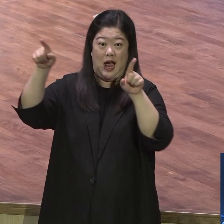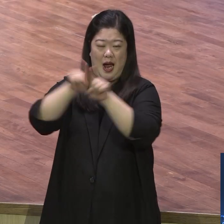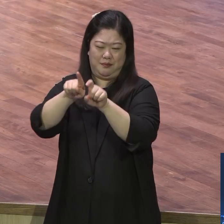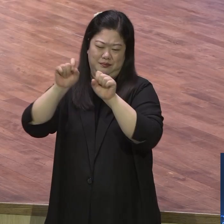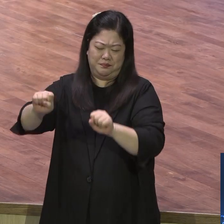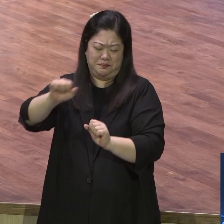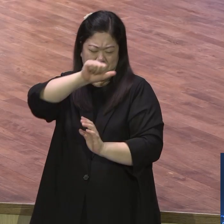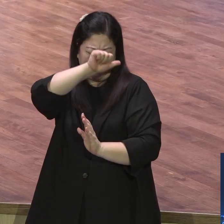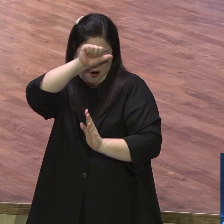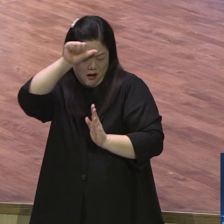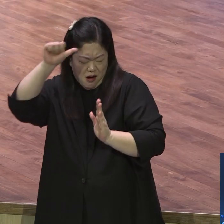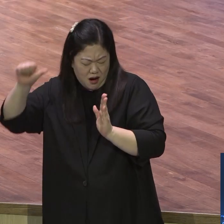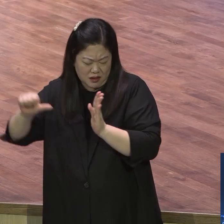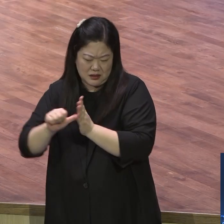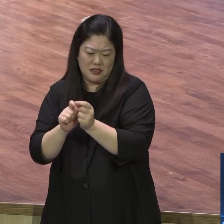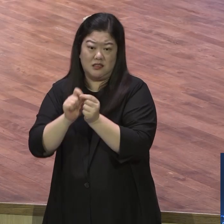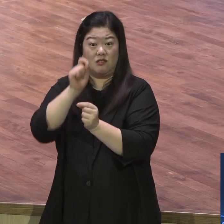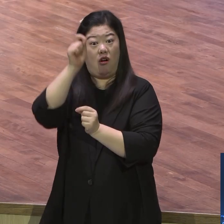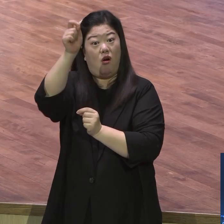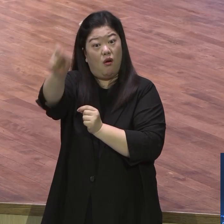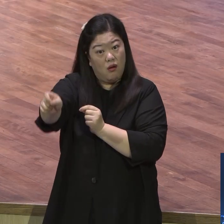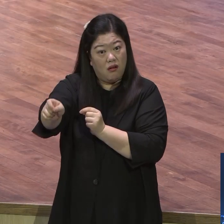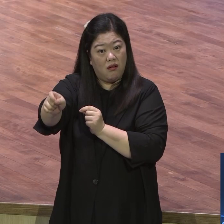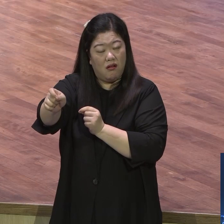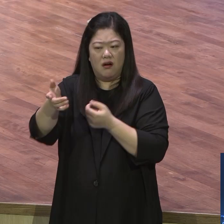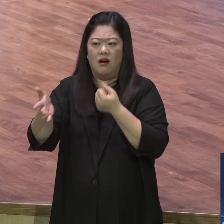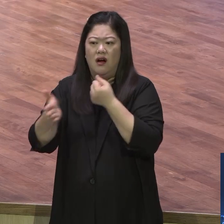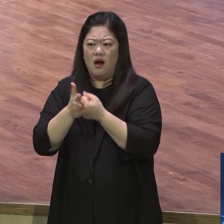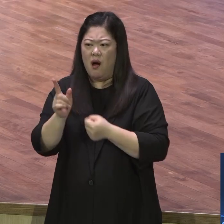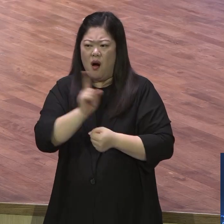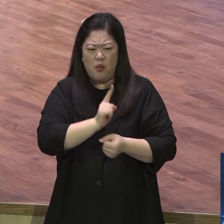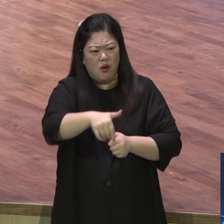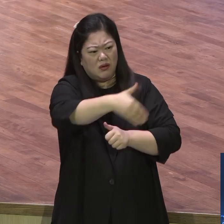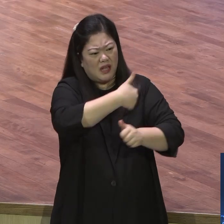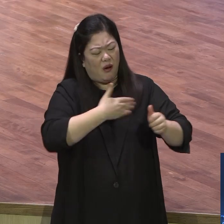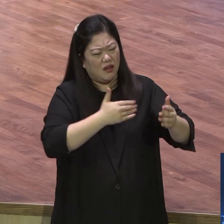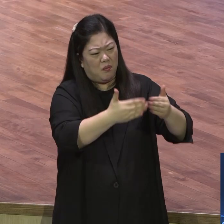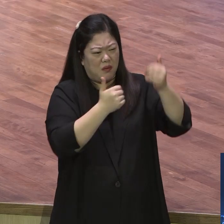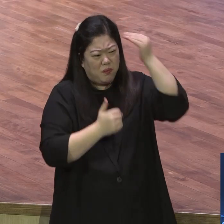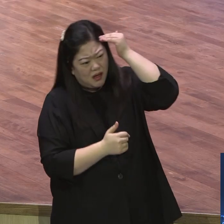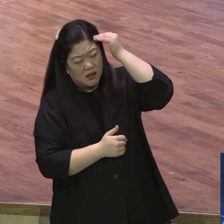그 어떤 것들도 우리를 넘어뜨릴 수가 없습니다